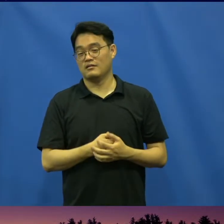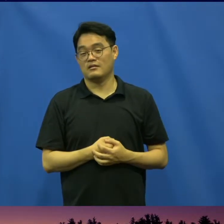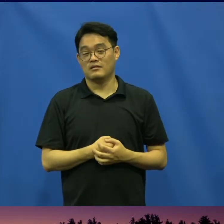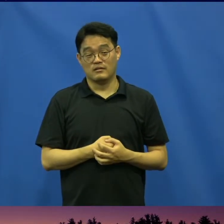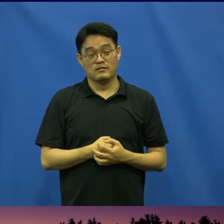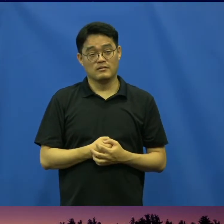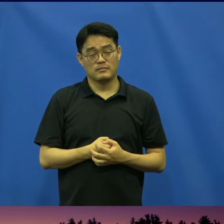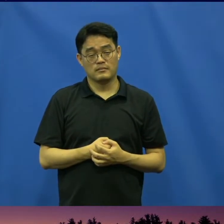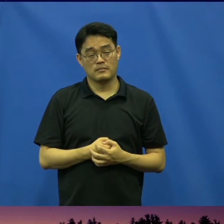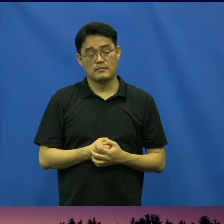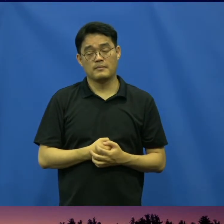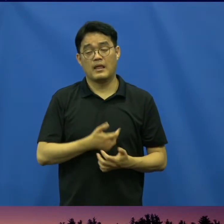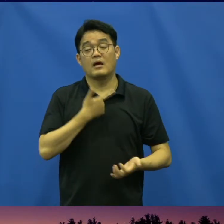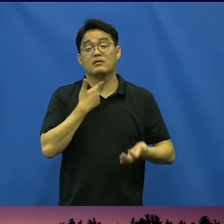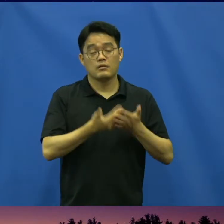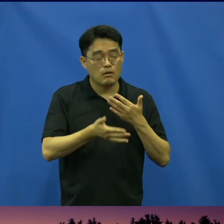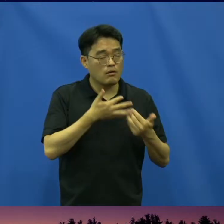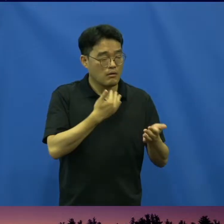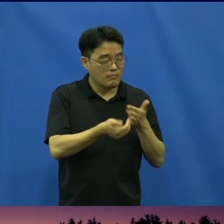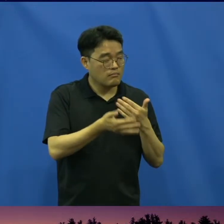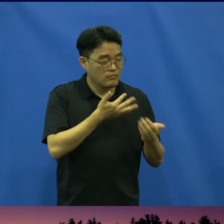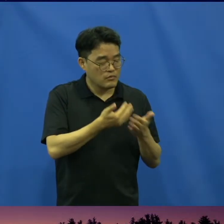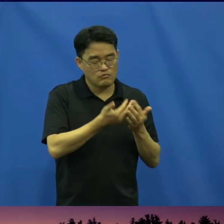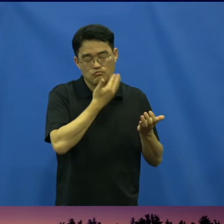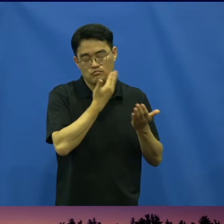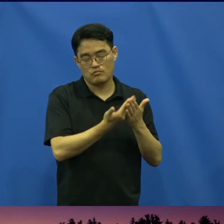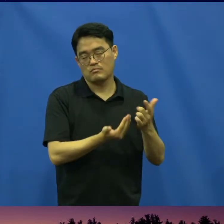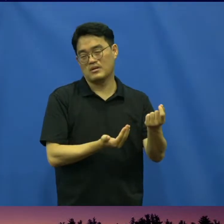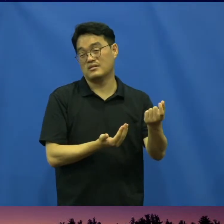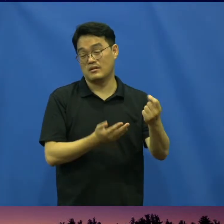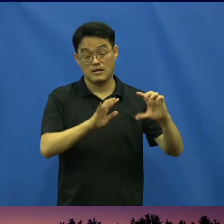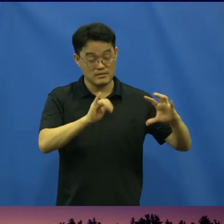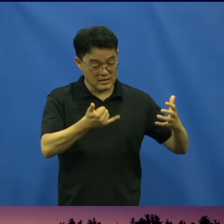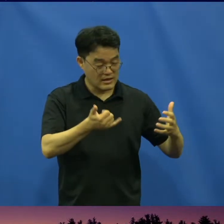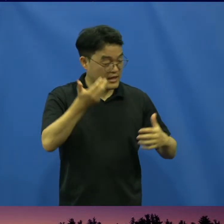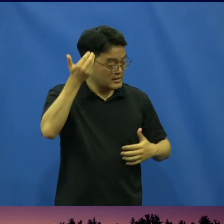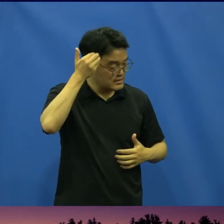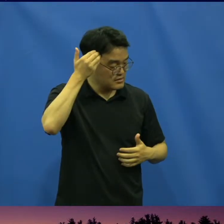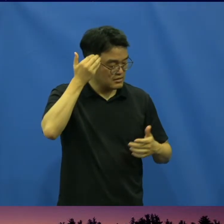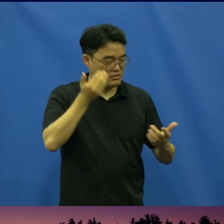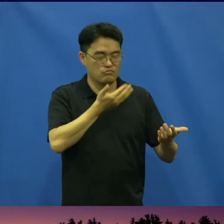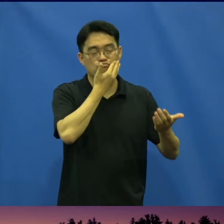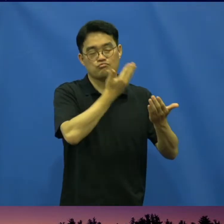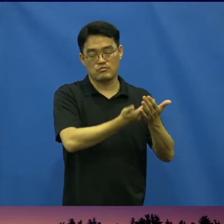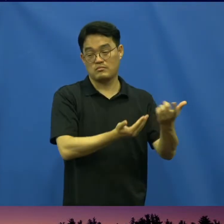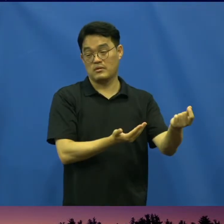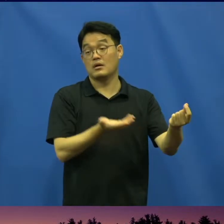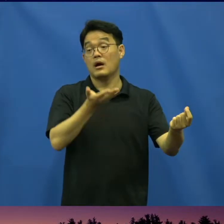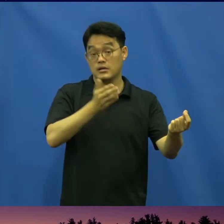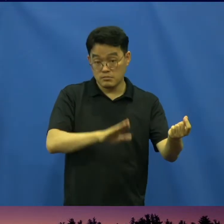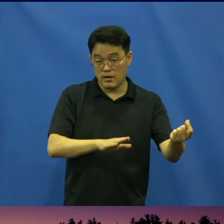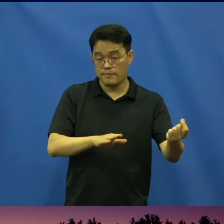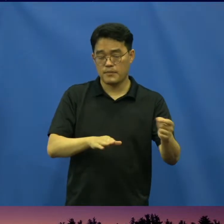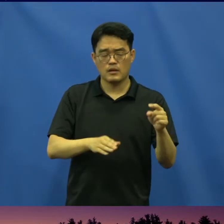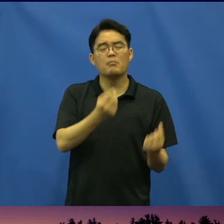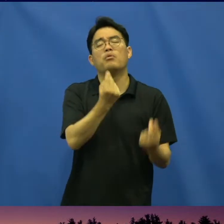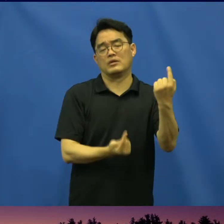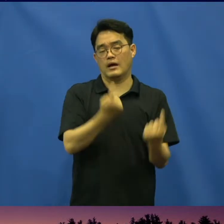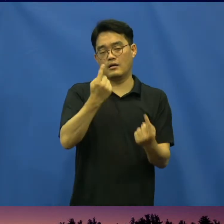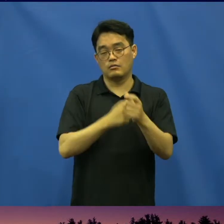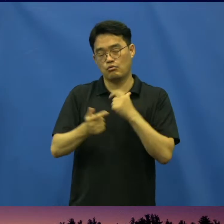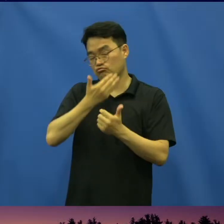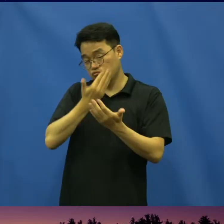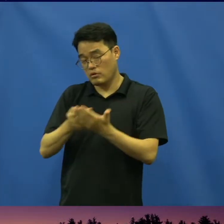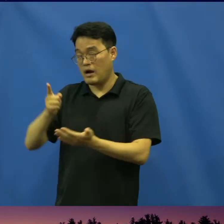경험을 의지하는 것도 해야 하지만, 세상의 지식을 의존하는 것도 하지만, 기도하고 말씀을 묵상하면서 하나님의 음성을 듣는 것,